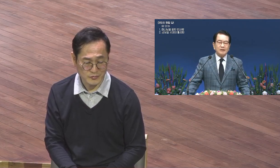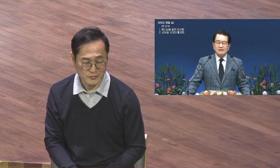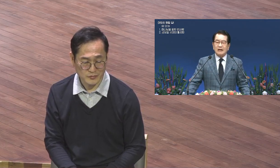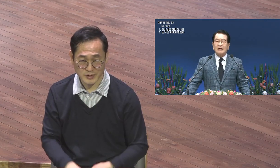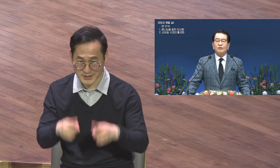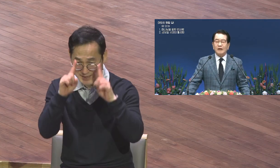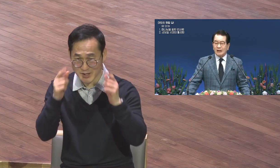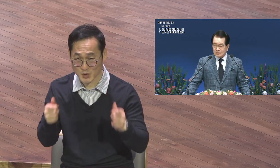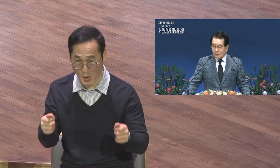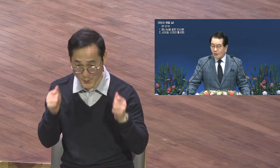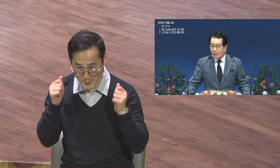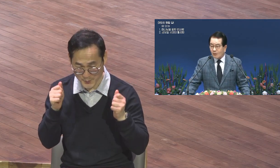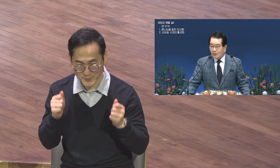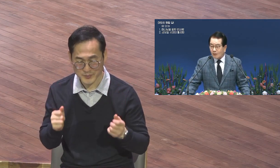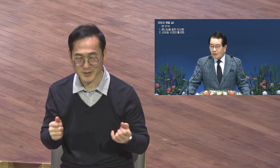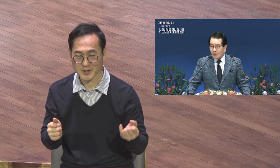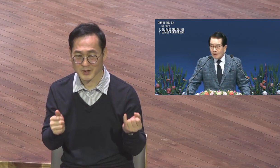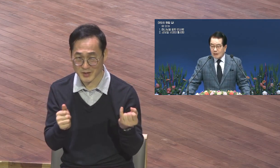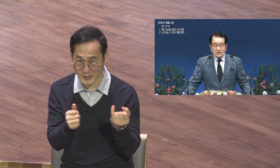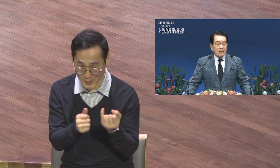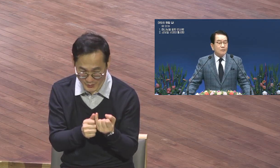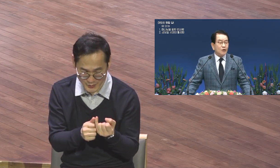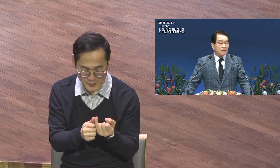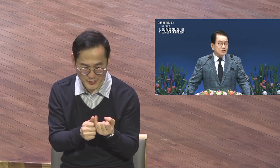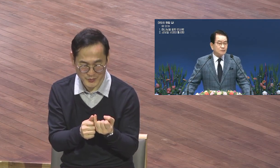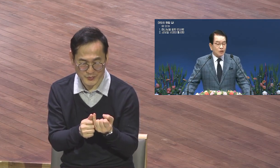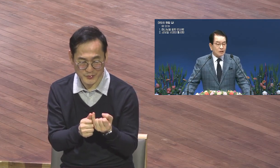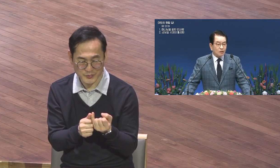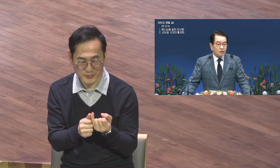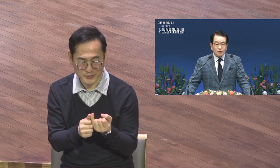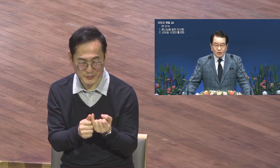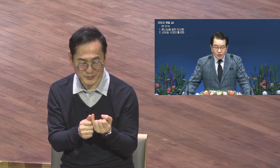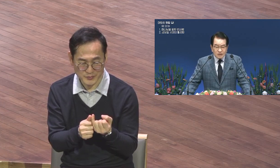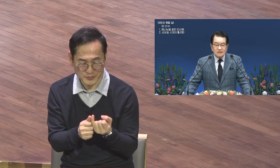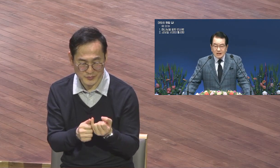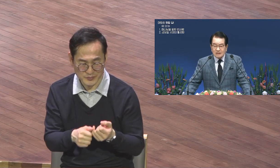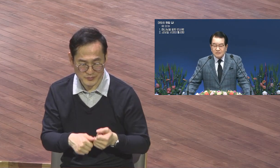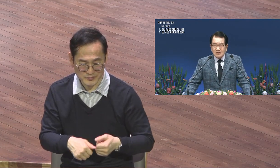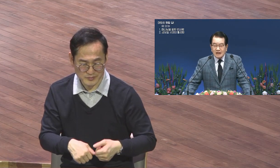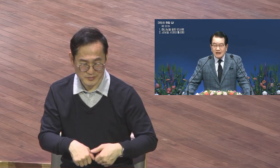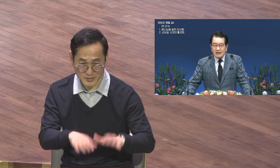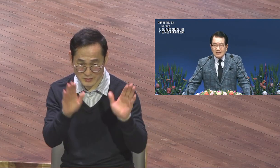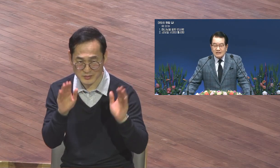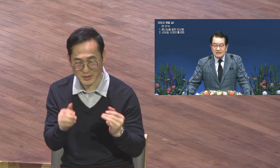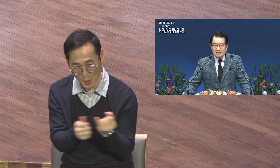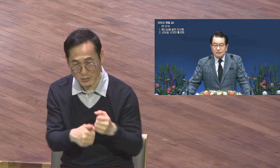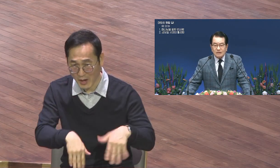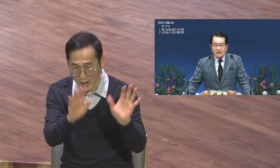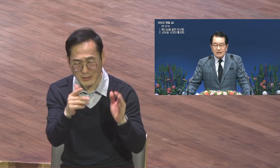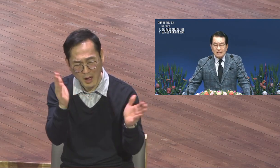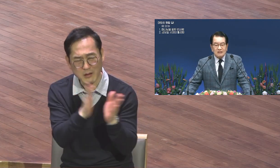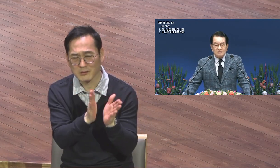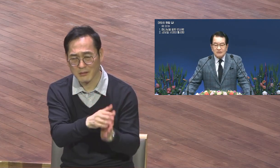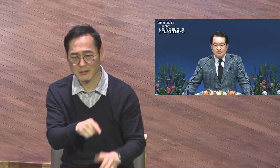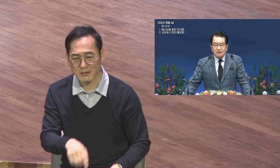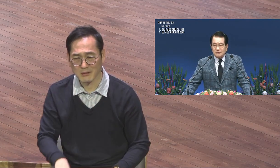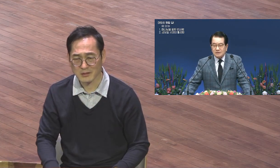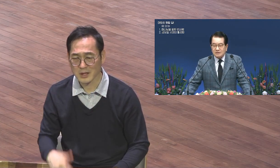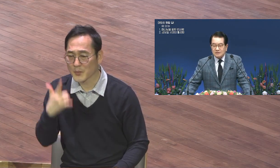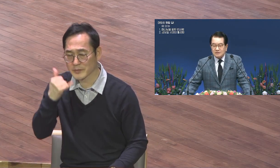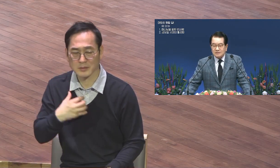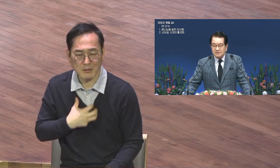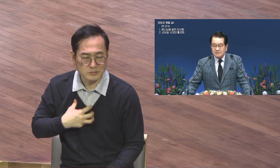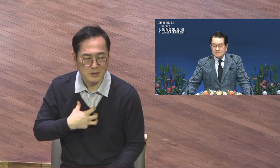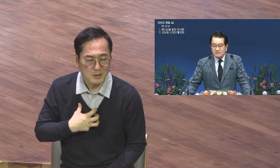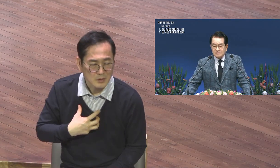대학 졸업해가 장가 보내가지고 장가 보내 시집 보내놓고도 또 신경 씁니다. 지구상에 이런 민족이